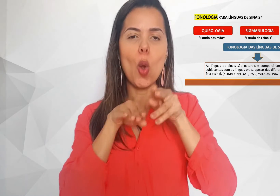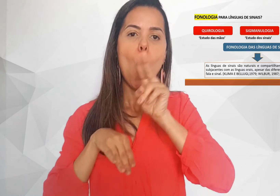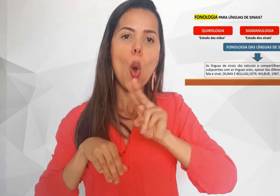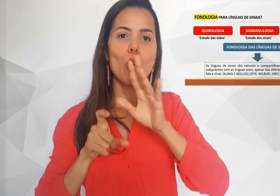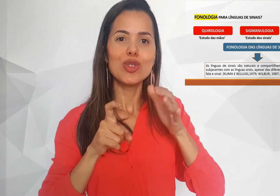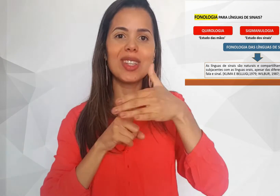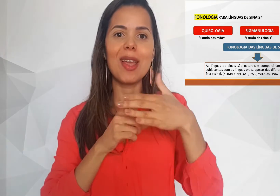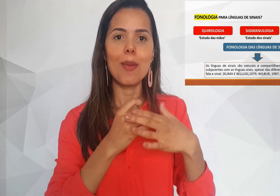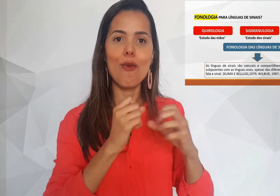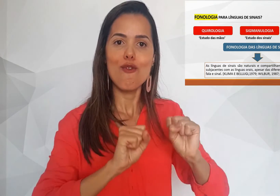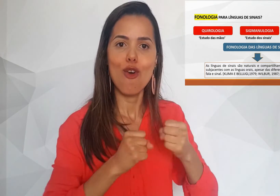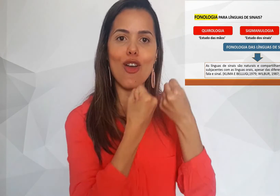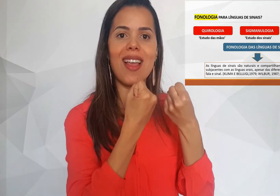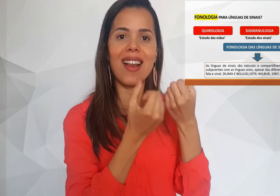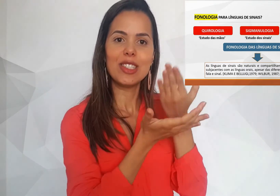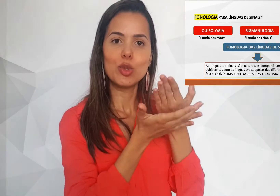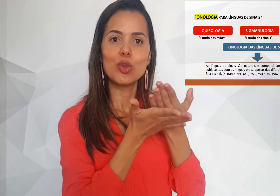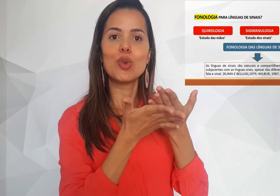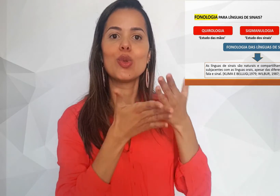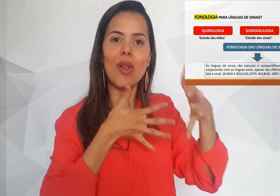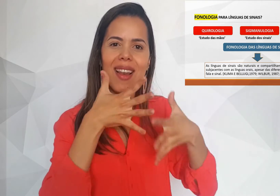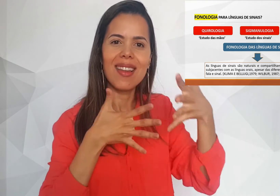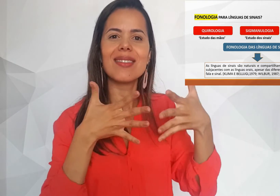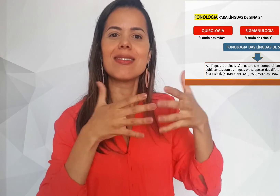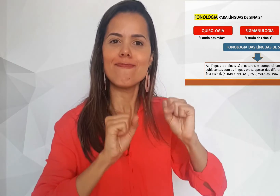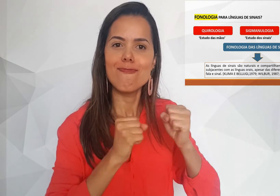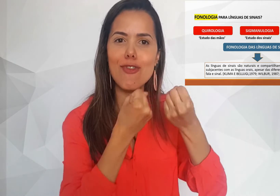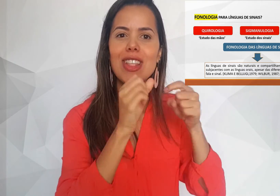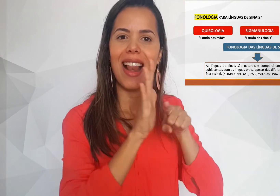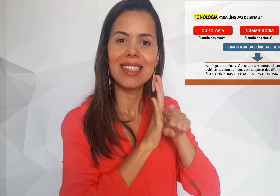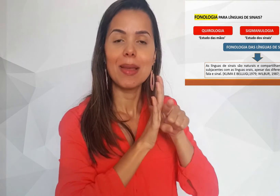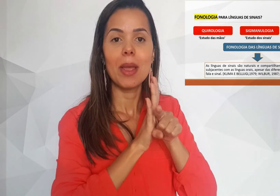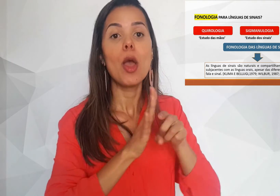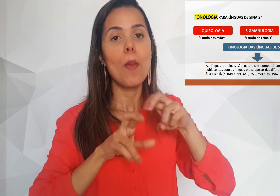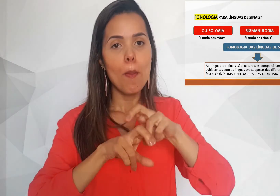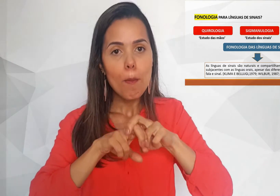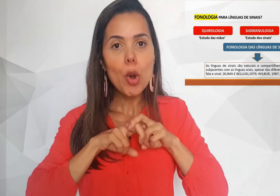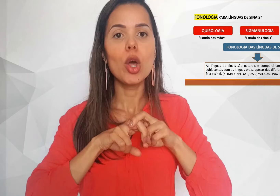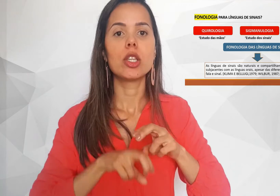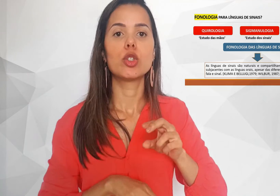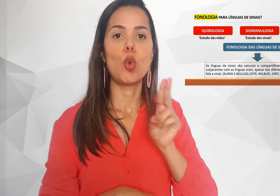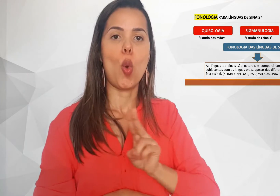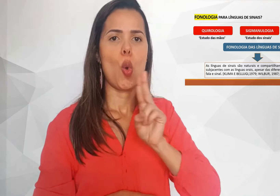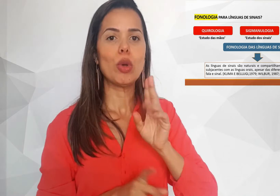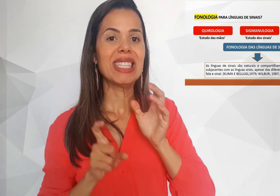padronização, de fortalecimento desse campo de estudo, que é o campo da linguística das línguas de sinais, de